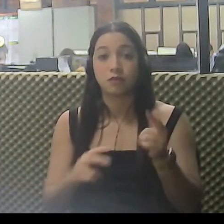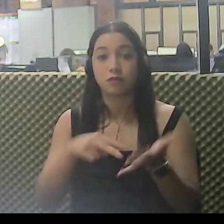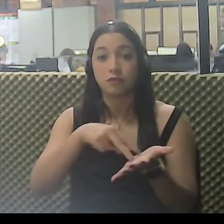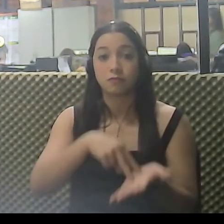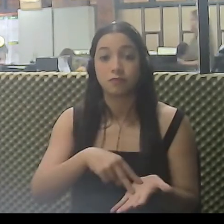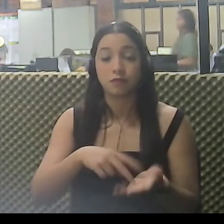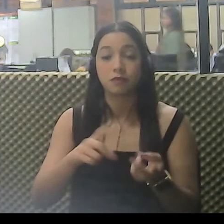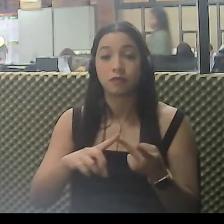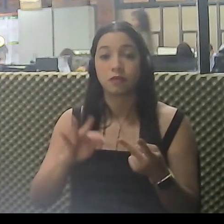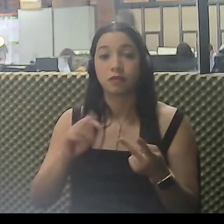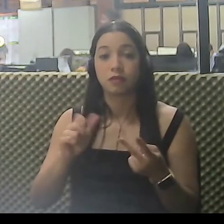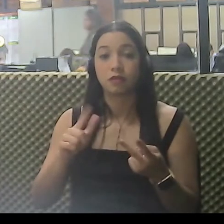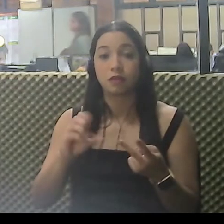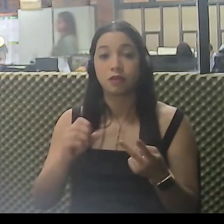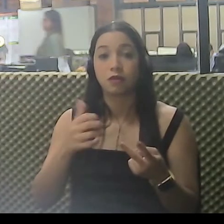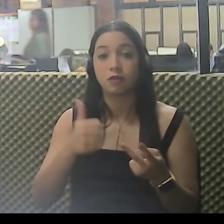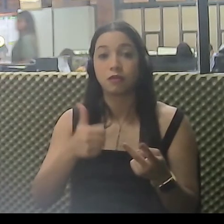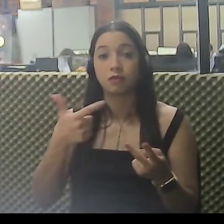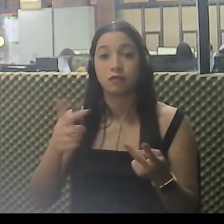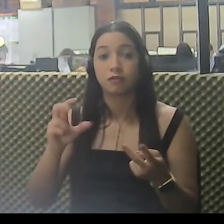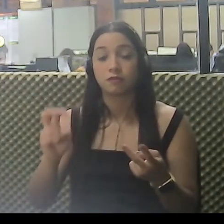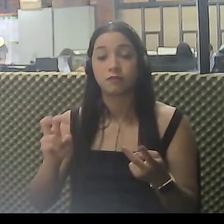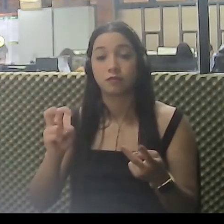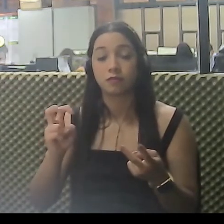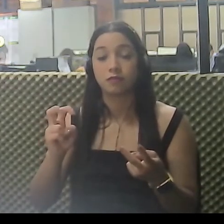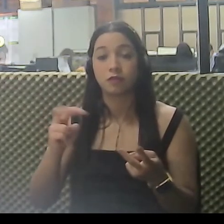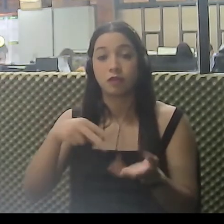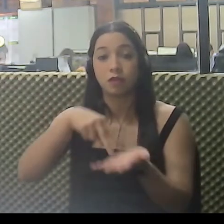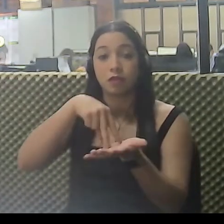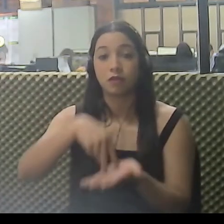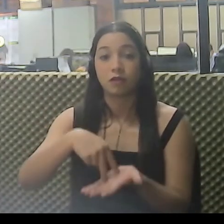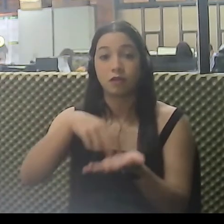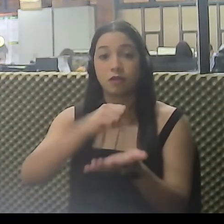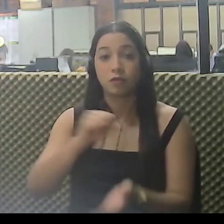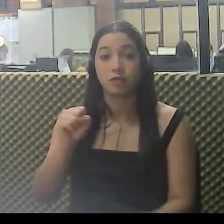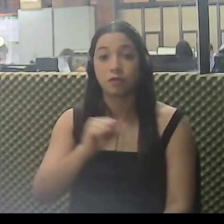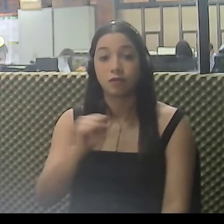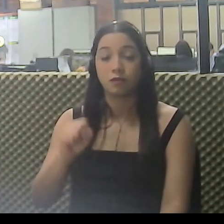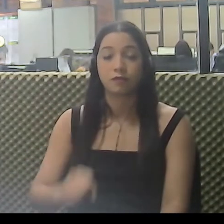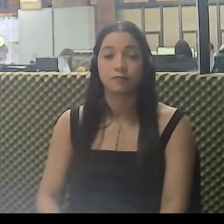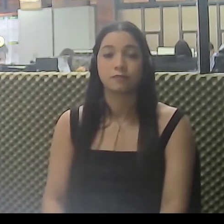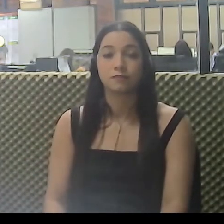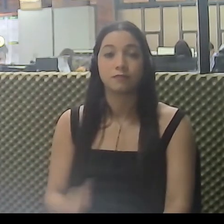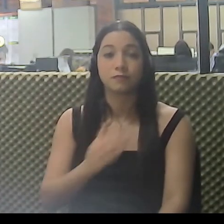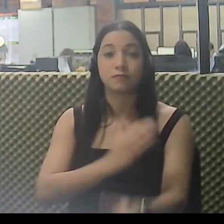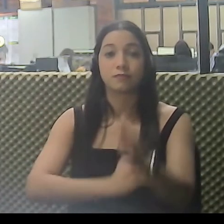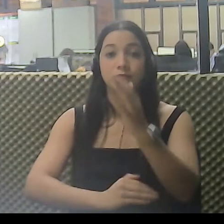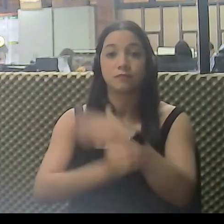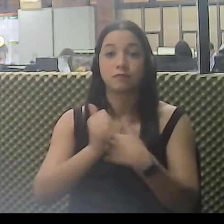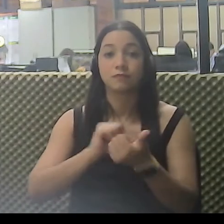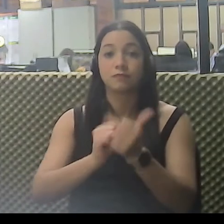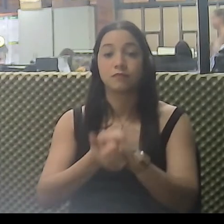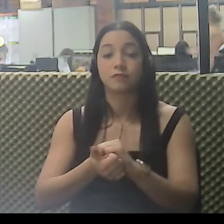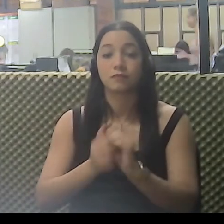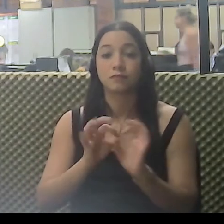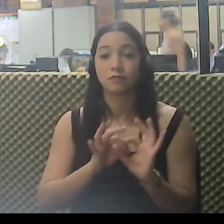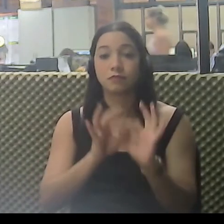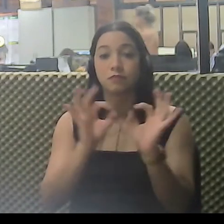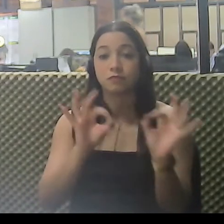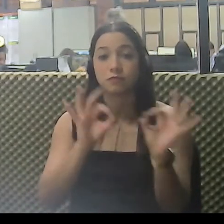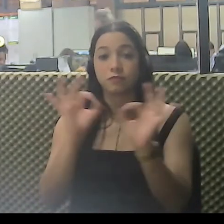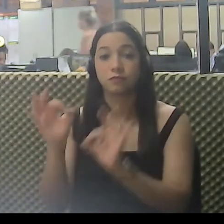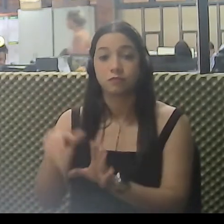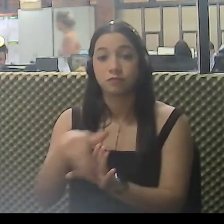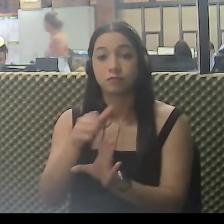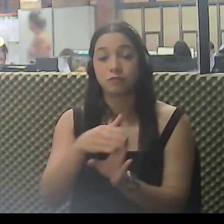Thiago Calmon, ao levantar 125 na categoria até 88. Os paratletas foram acompanhados e orientados